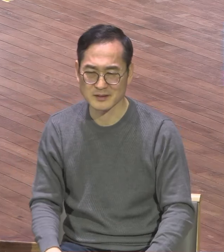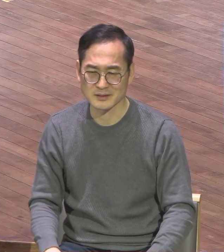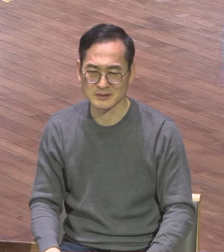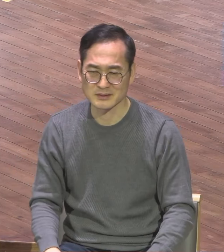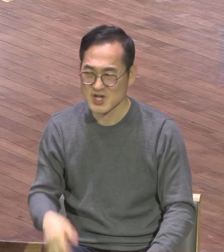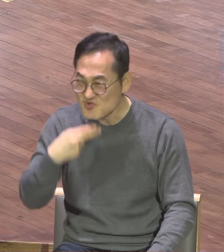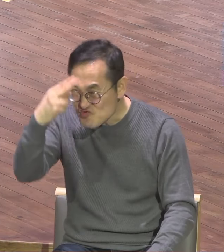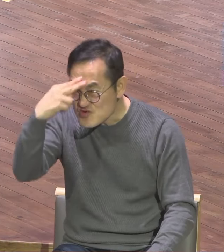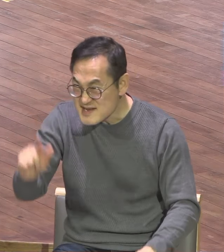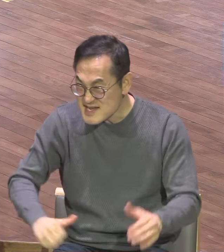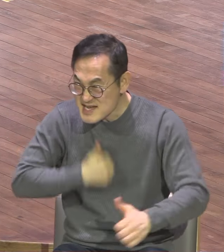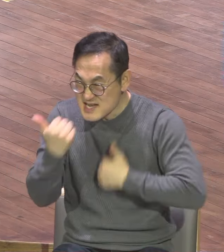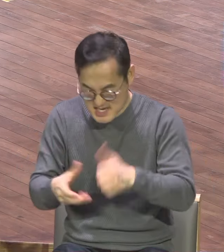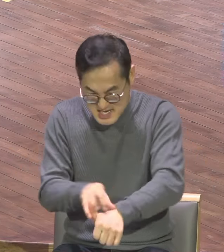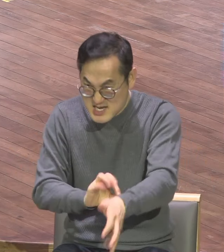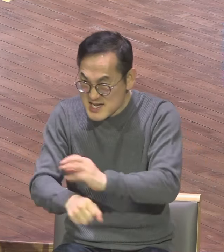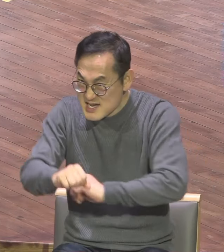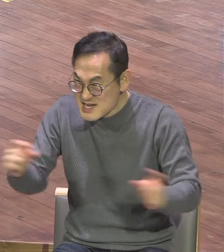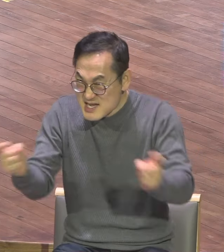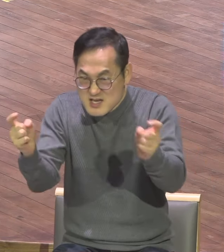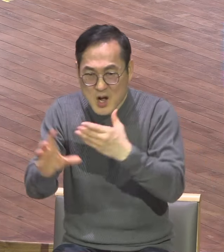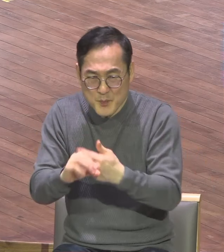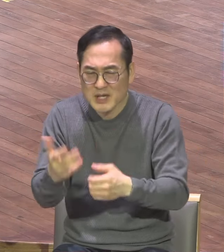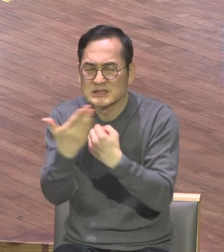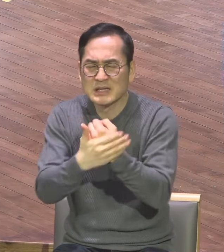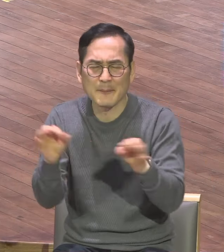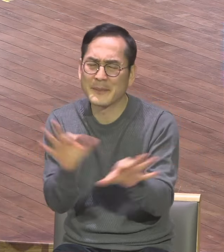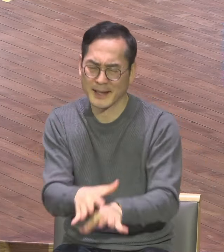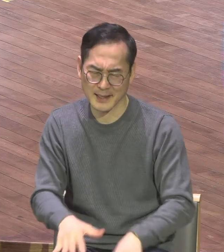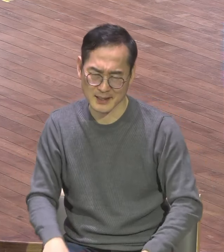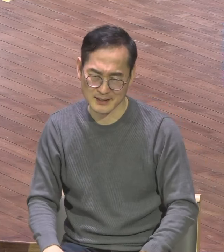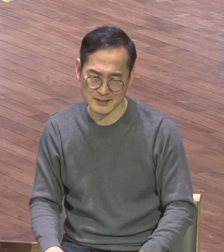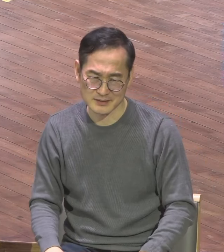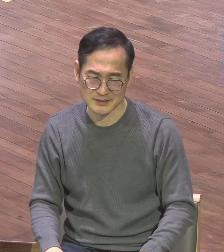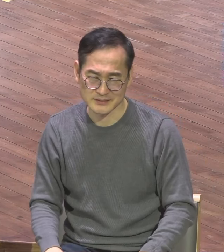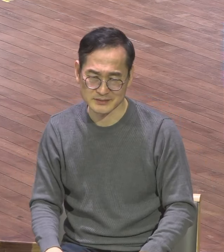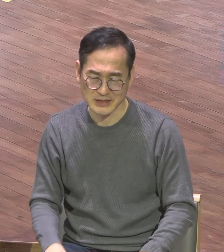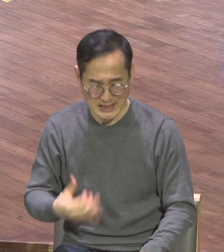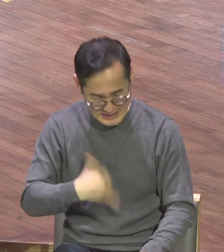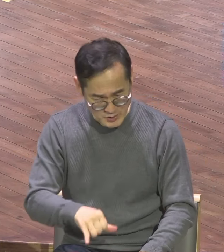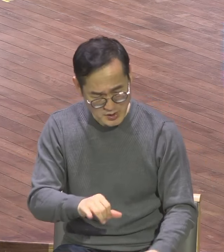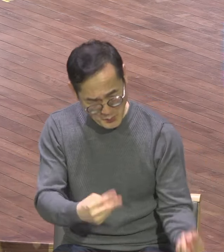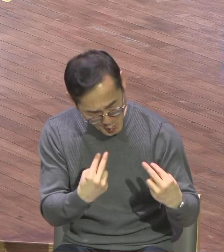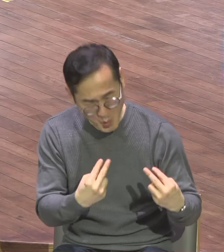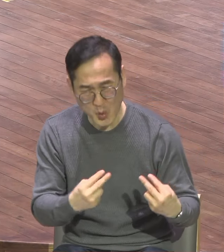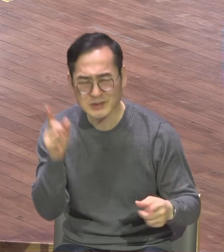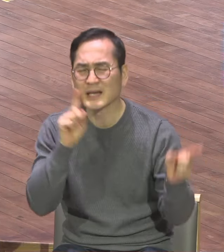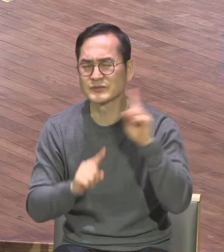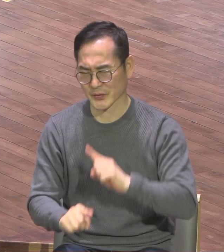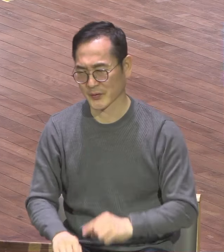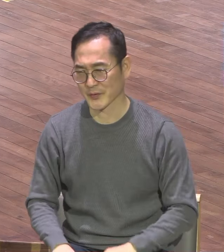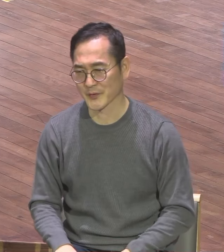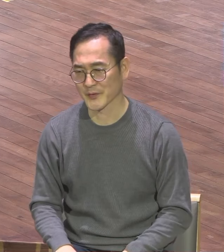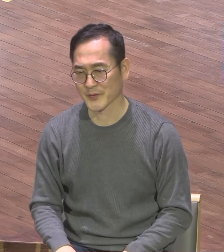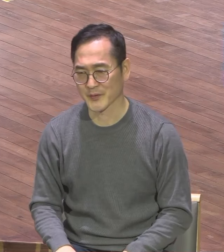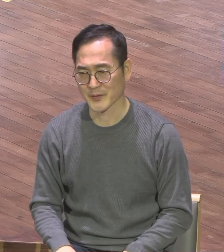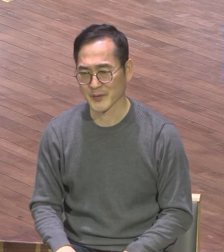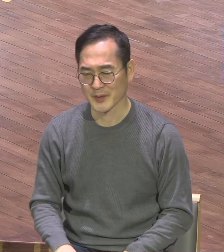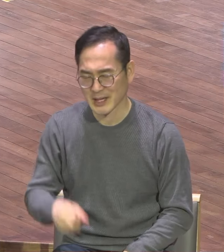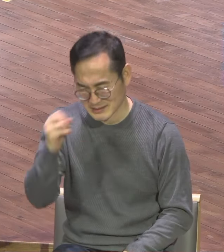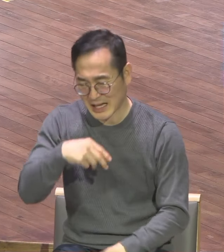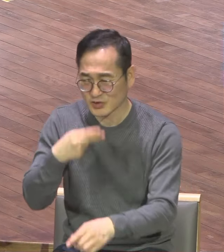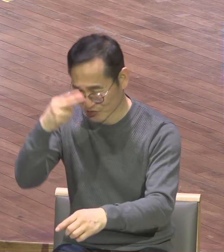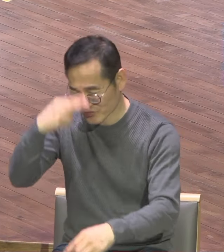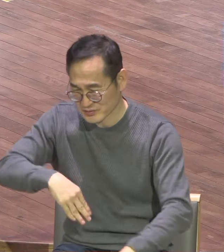막 그러면 은혜 못 받는다. 사단 난장 받는다. 자식들 상처 다 받는다. 그냥 해장국 끓여줘라.